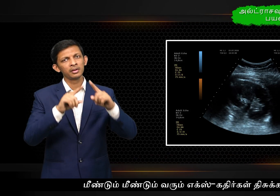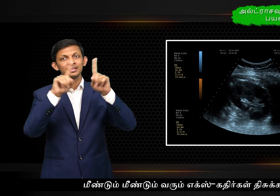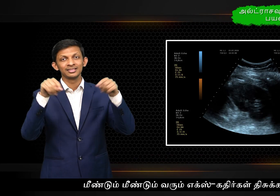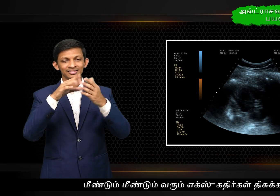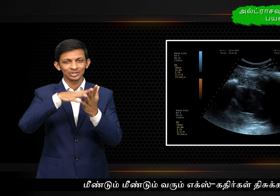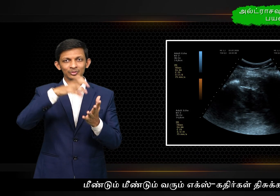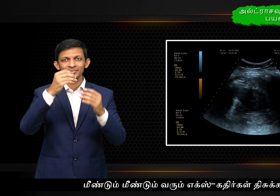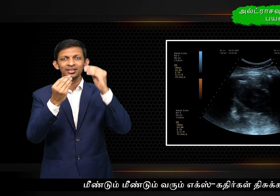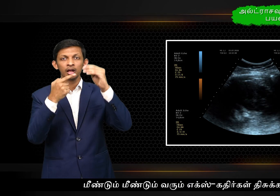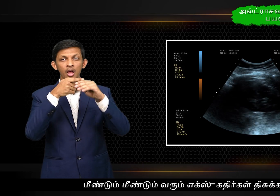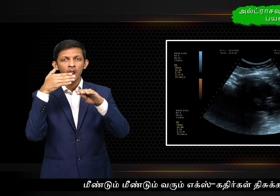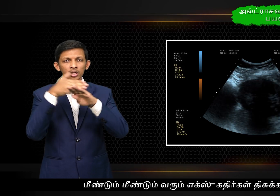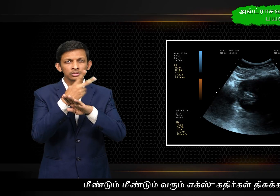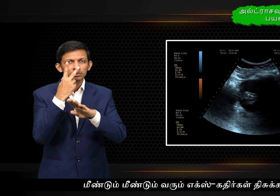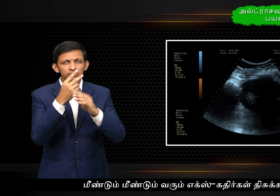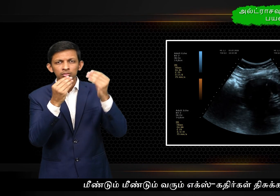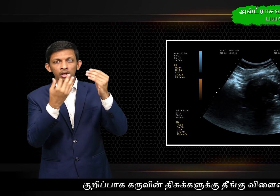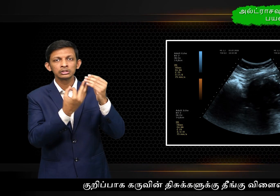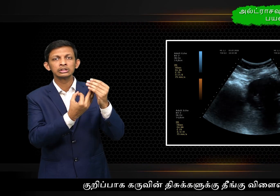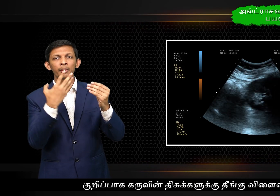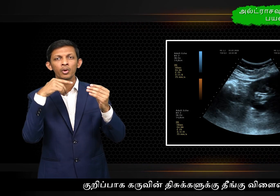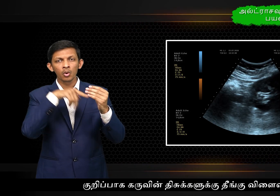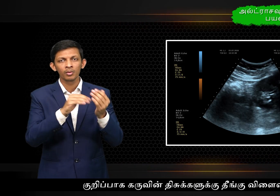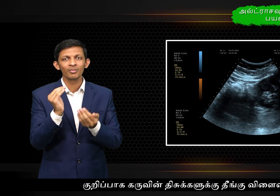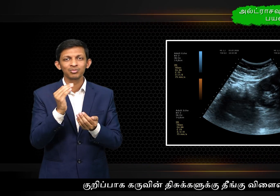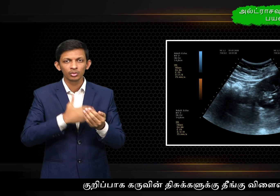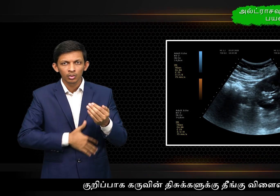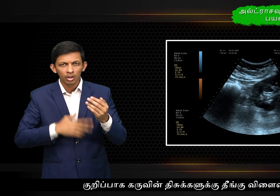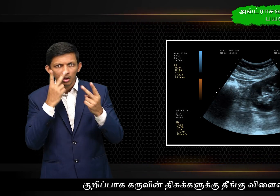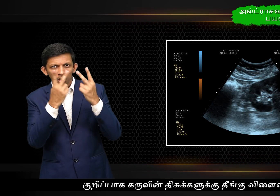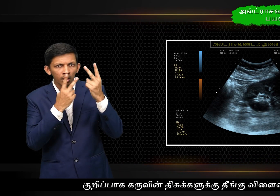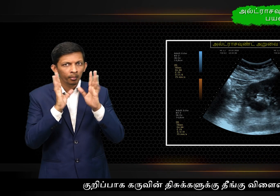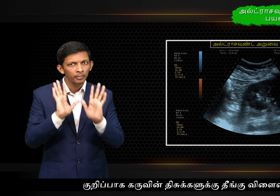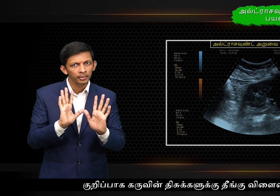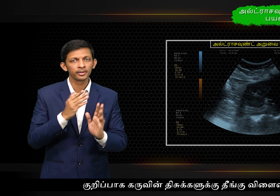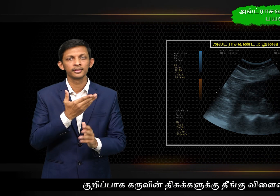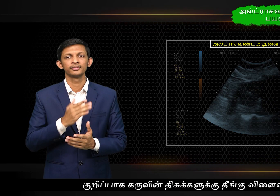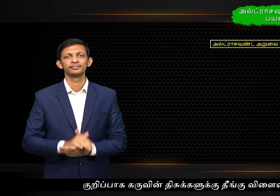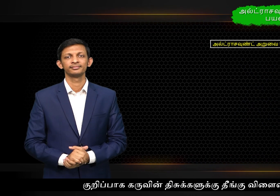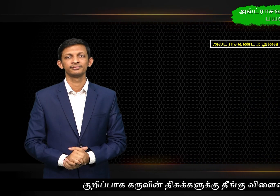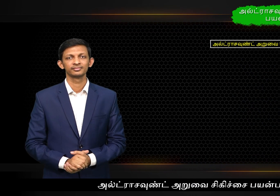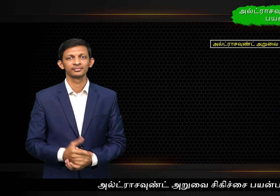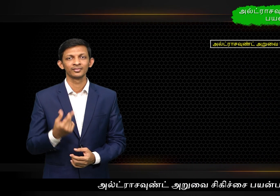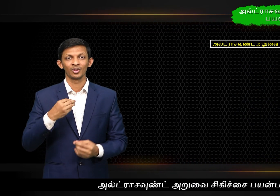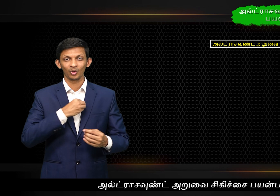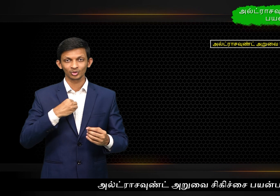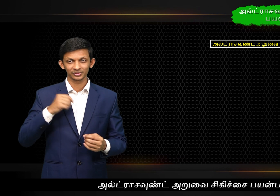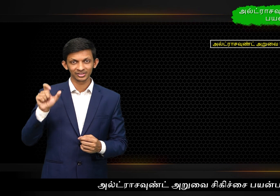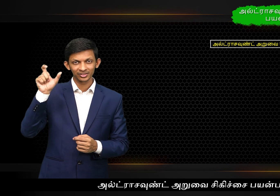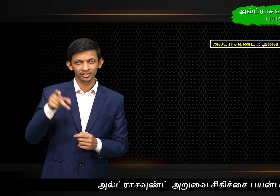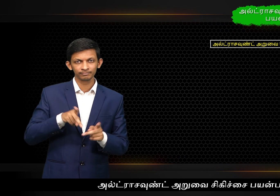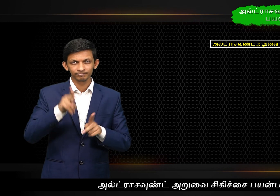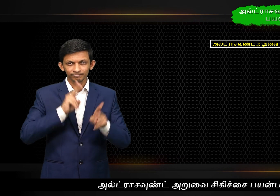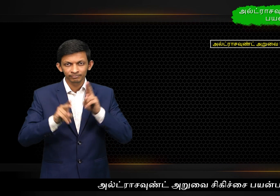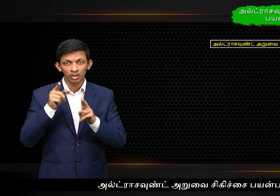வரும் எக்ஸ் கதிர்கள் திசுக்களுக்கு, குறிப்பாக கருவின் திசுக்களுக்கு தீங்கு விளைவிக்கும்.